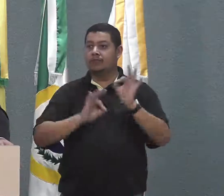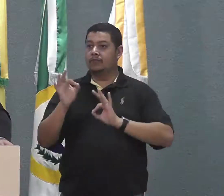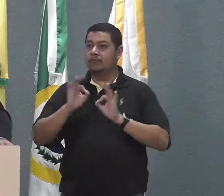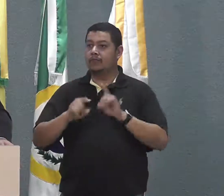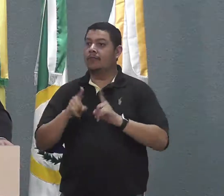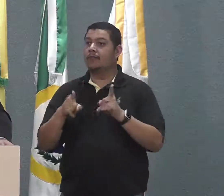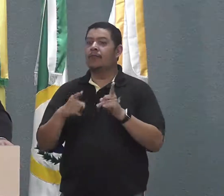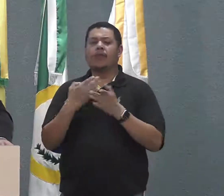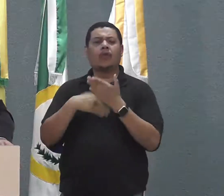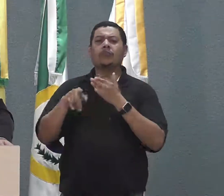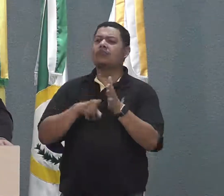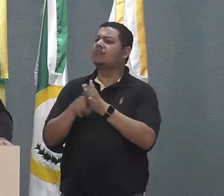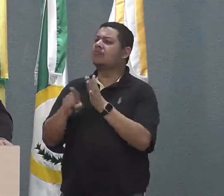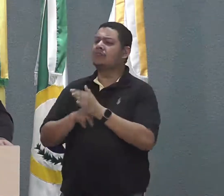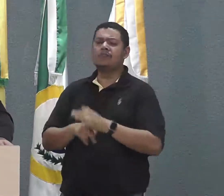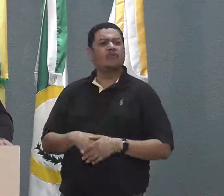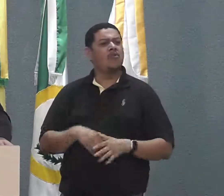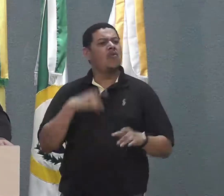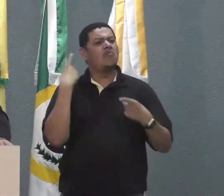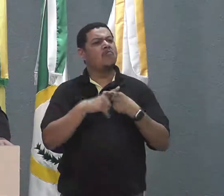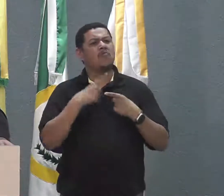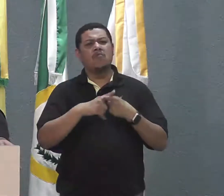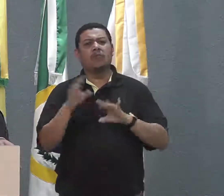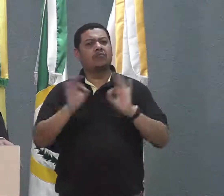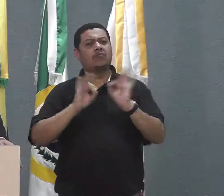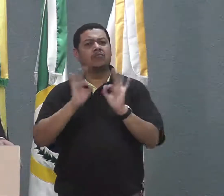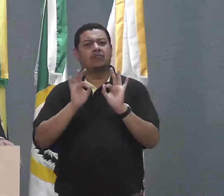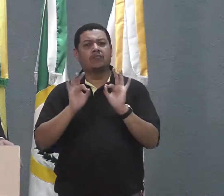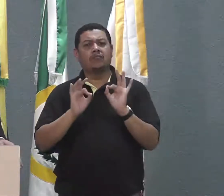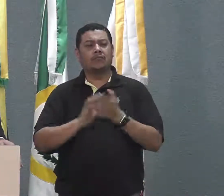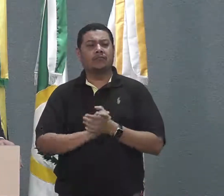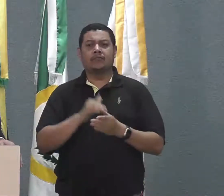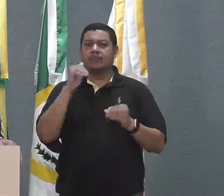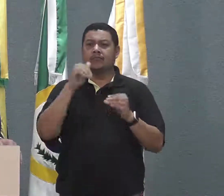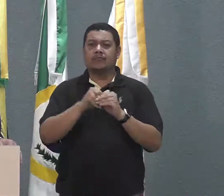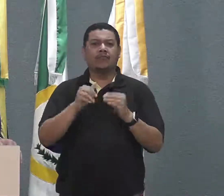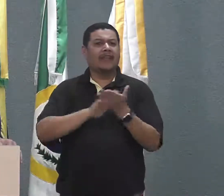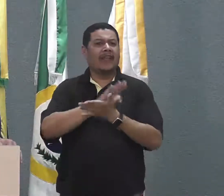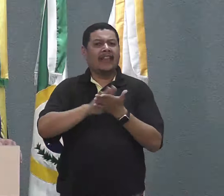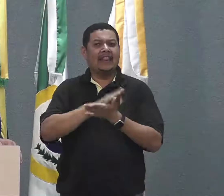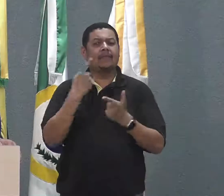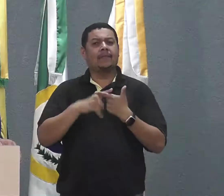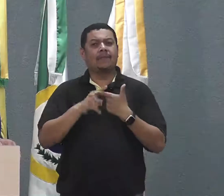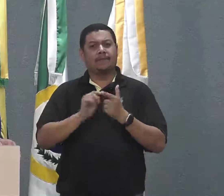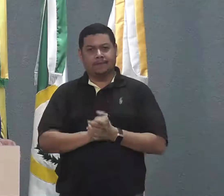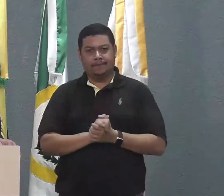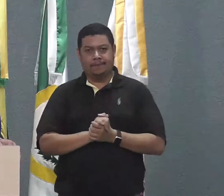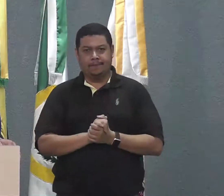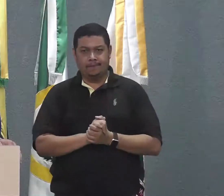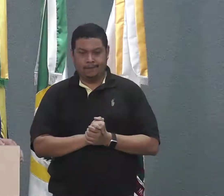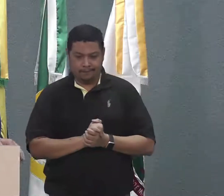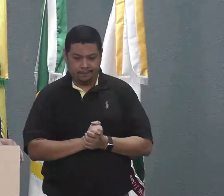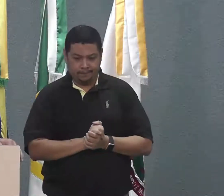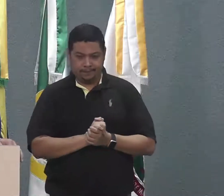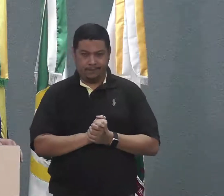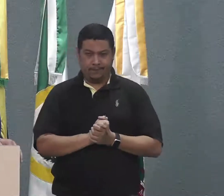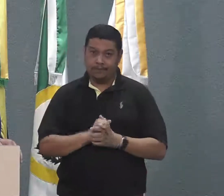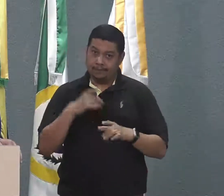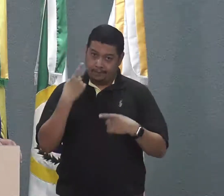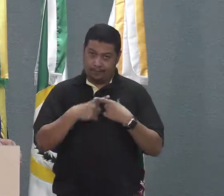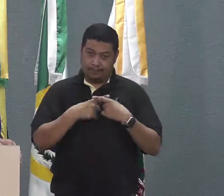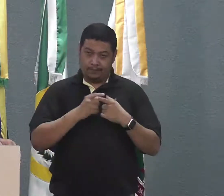com a mesma pergunta: por que que esse projeto de lei não entra em votação? Em virtude